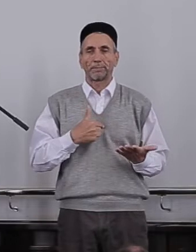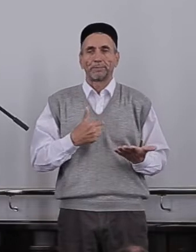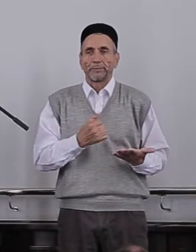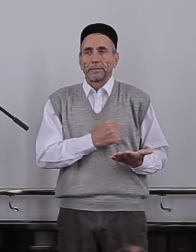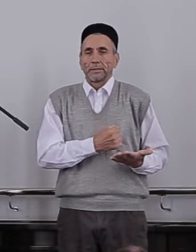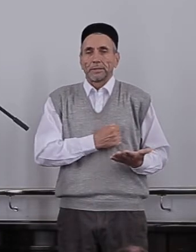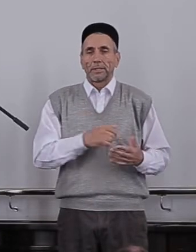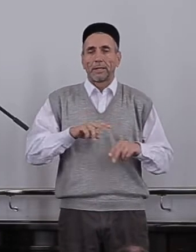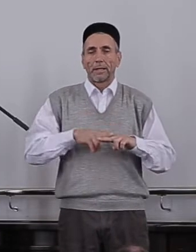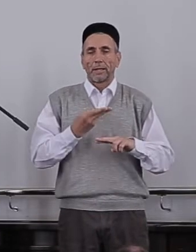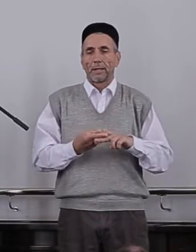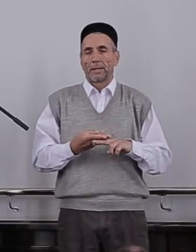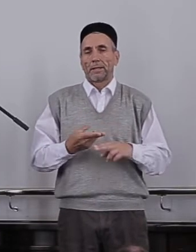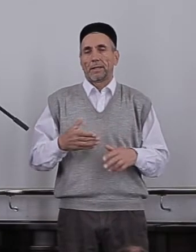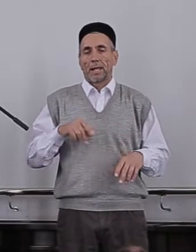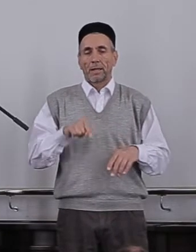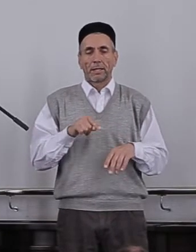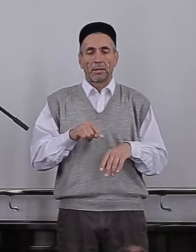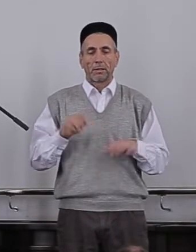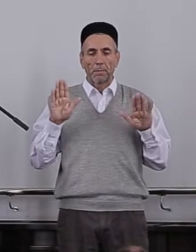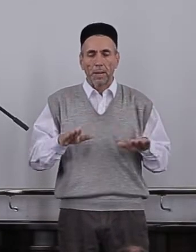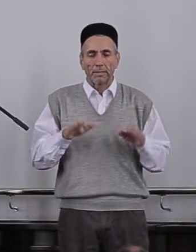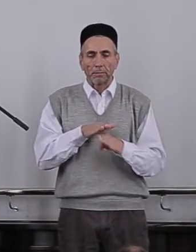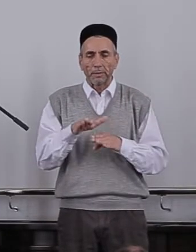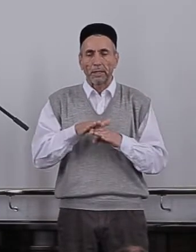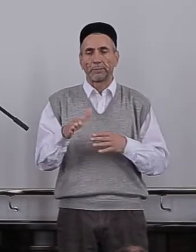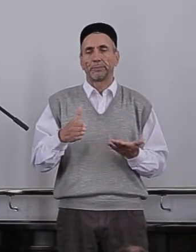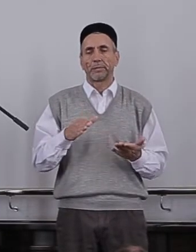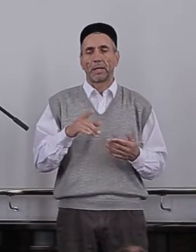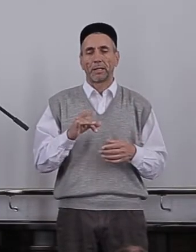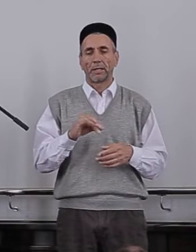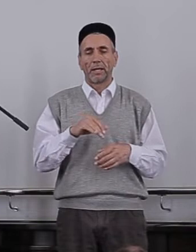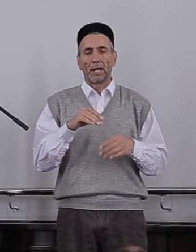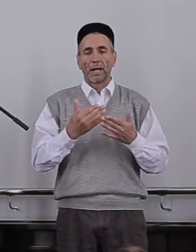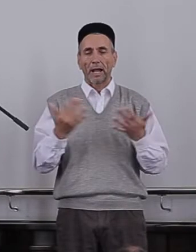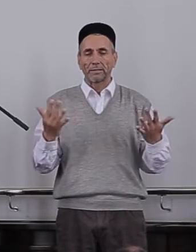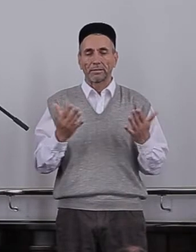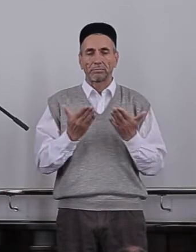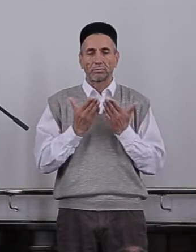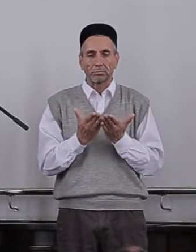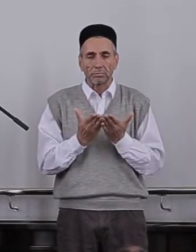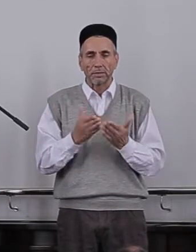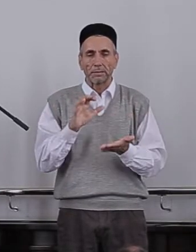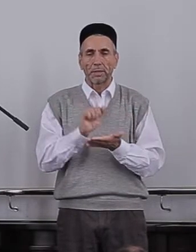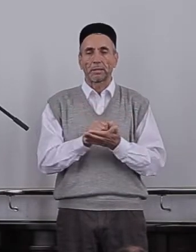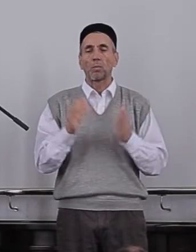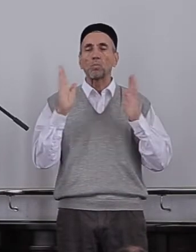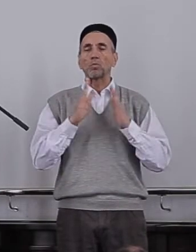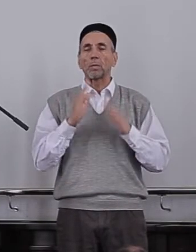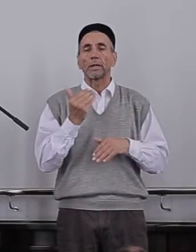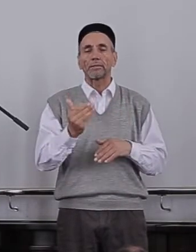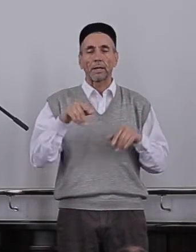yiyiz. Biz bunda secdeler kılamız, namazlar kılamız, zikirler yitemiz. Yani meşit oluşur değil,